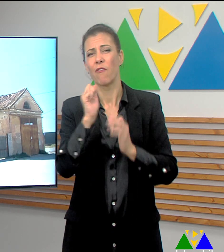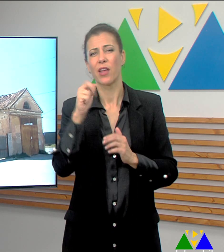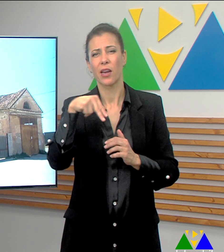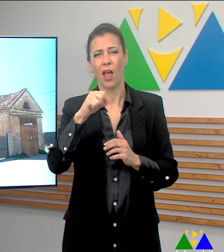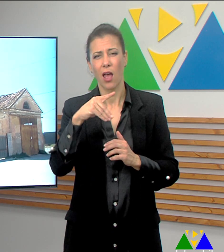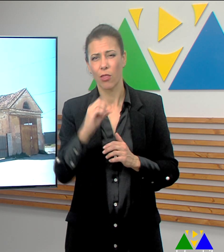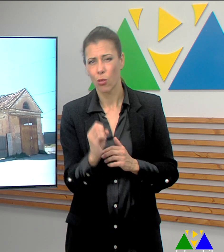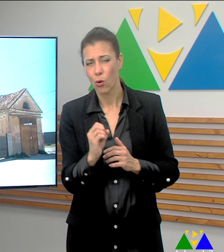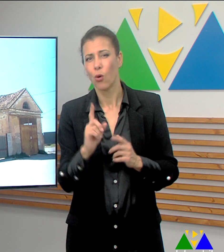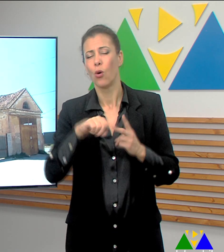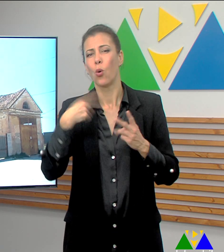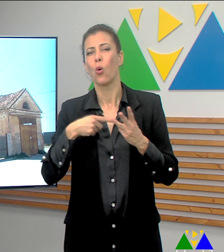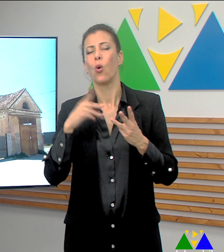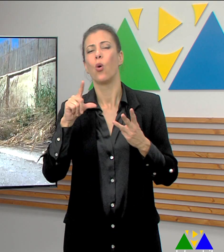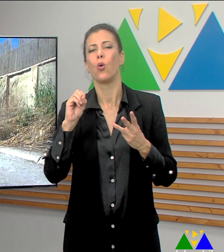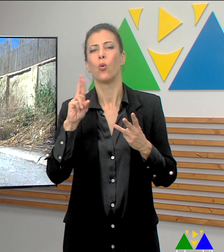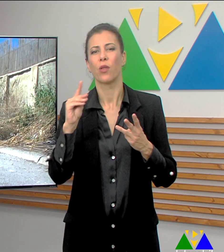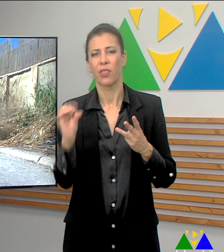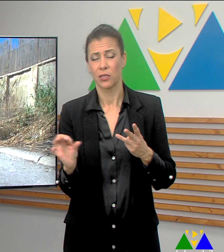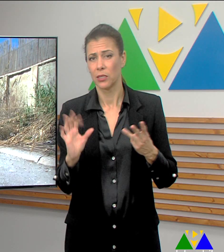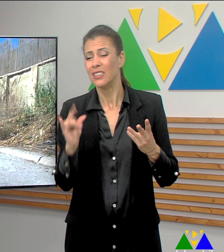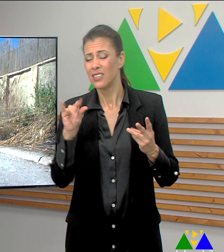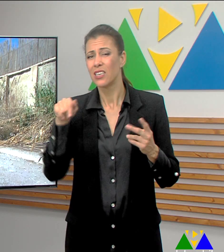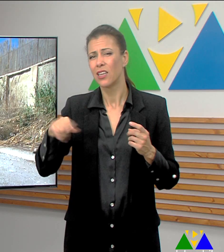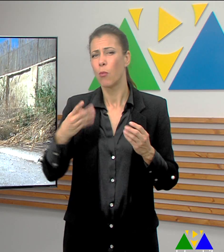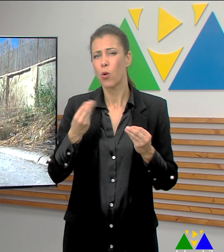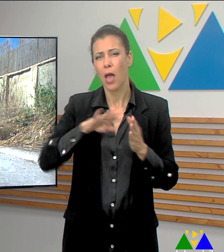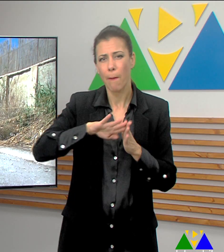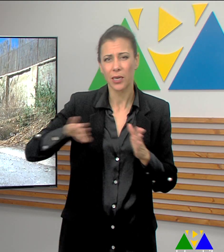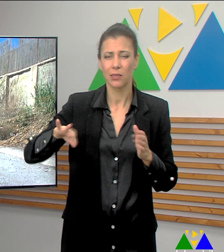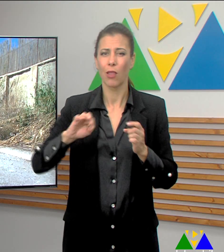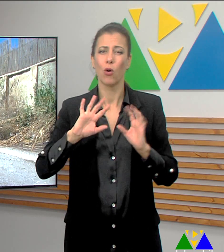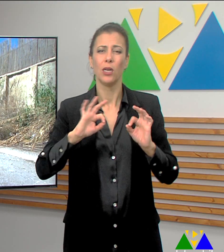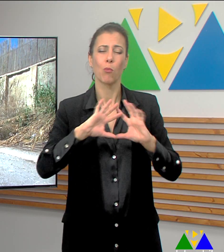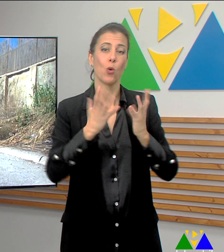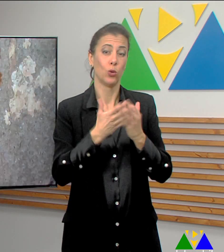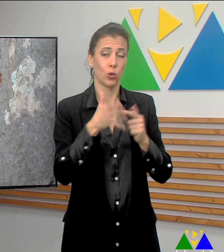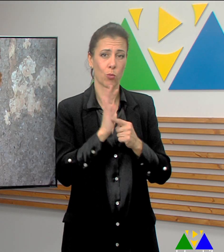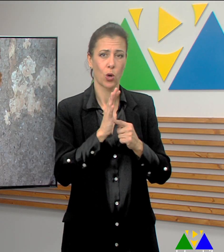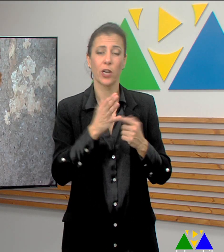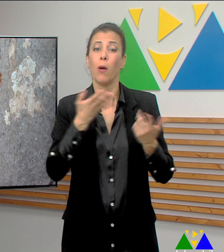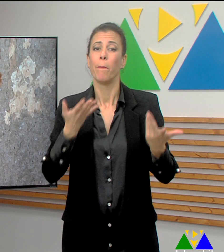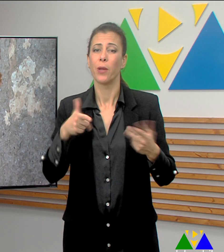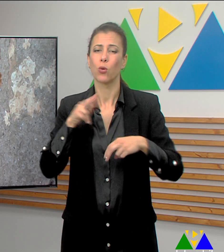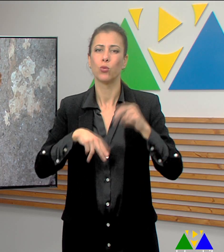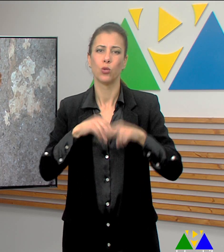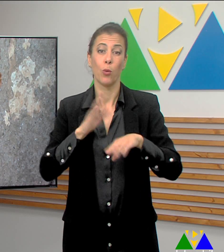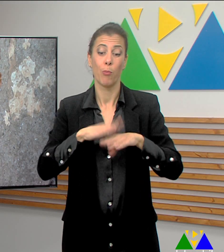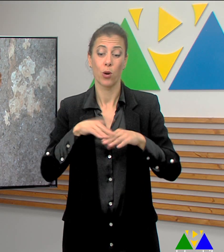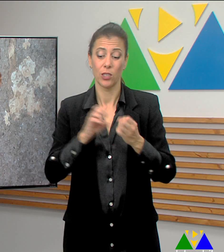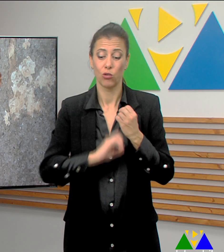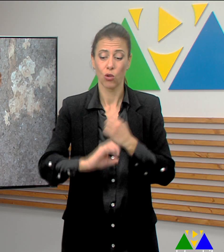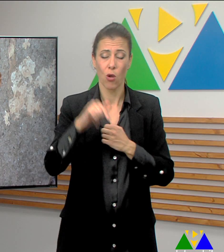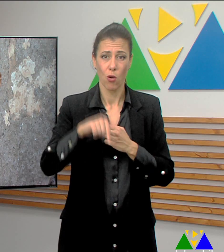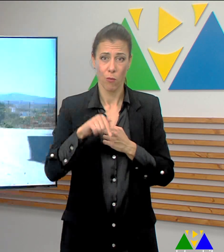y esta ya está un poco Lourdes, más apartada y ahora en el camino de los molinos, ¿no? Y además se construye precisamente porque en este sitio, por la